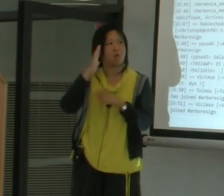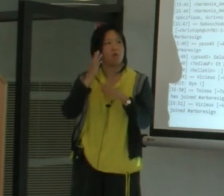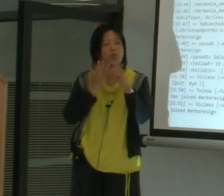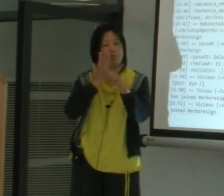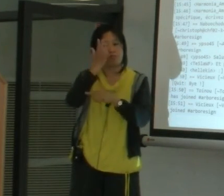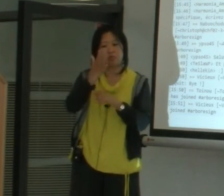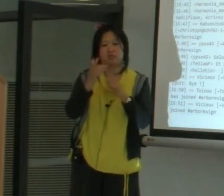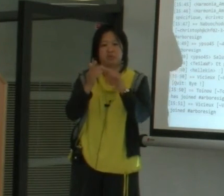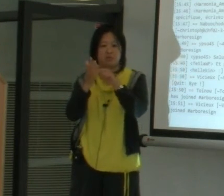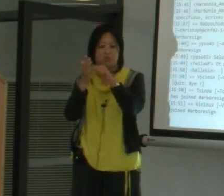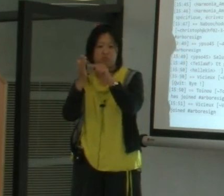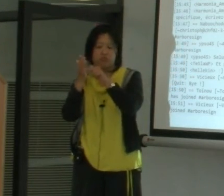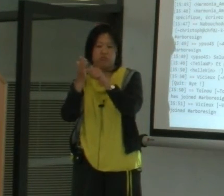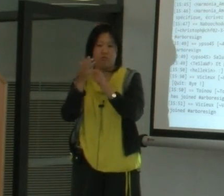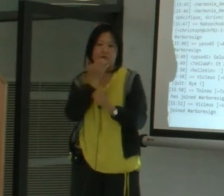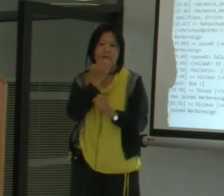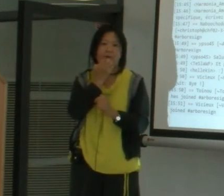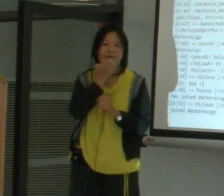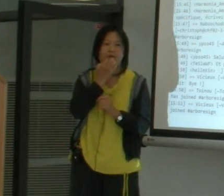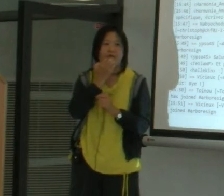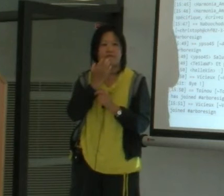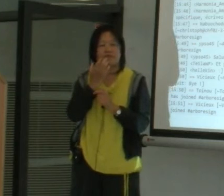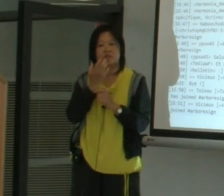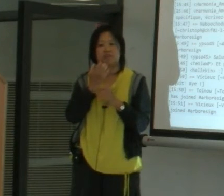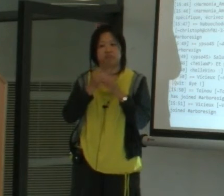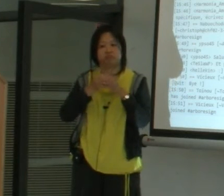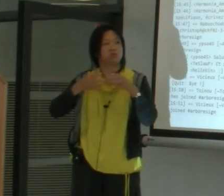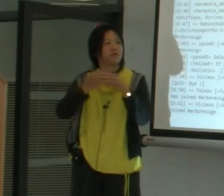et améliorer l'accessibilité en informatique.